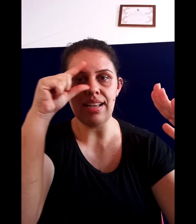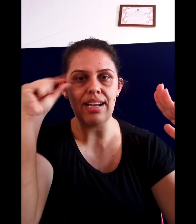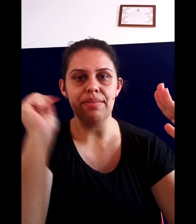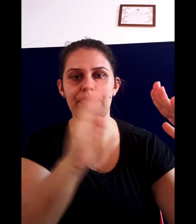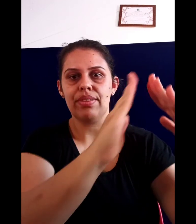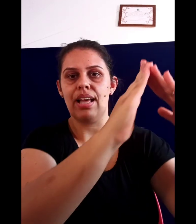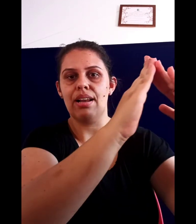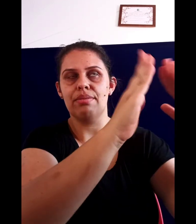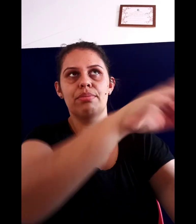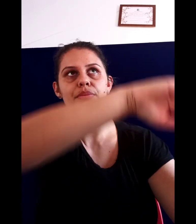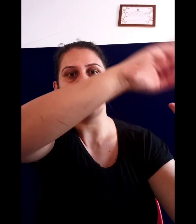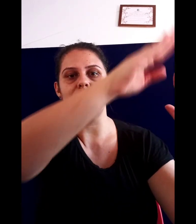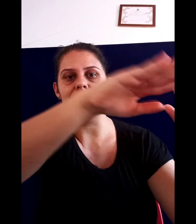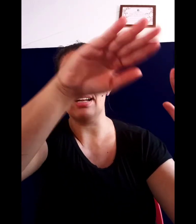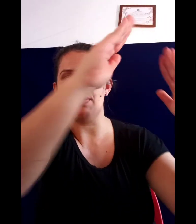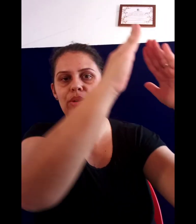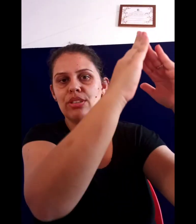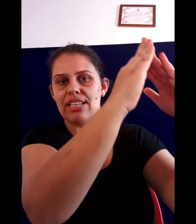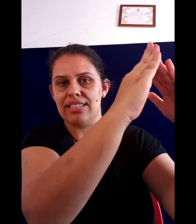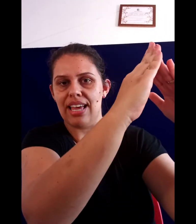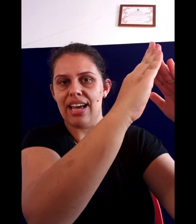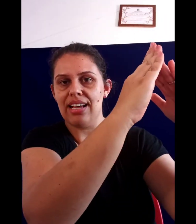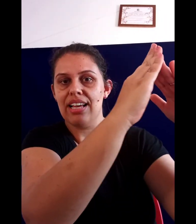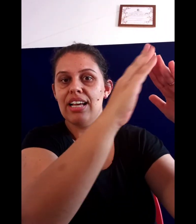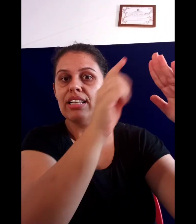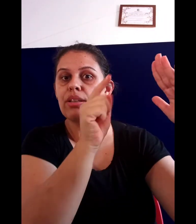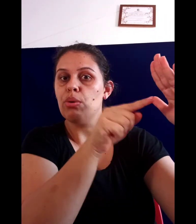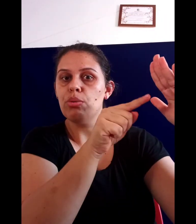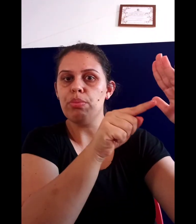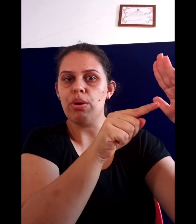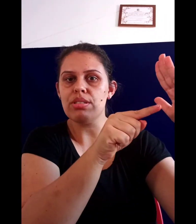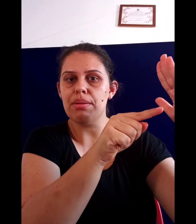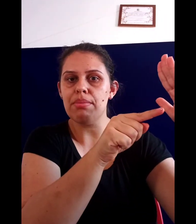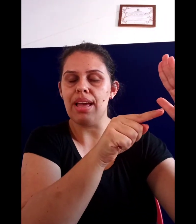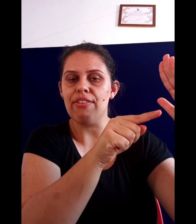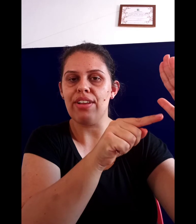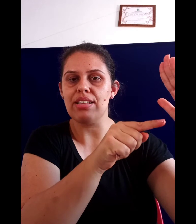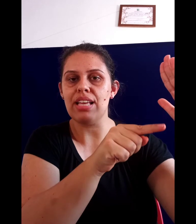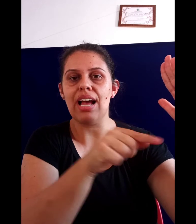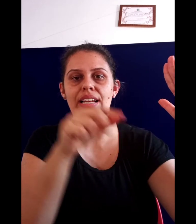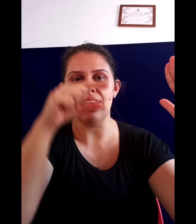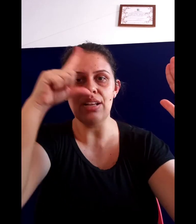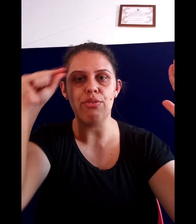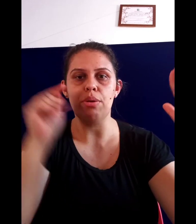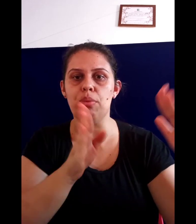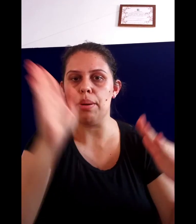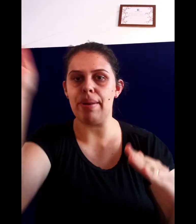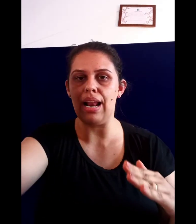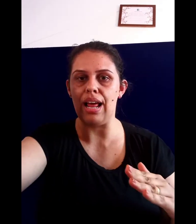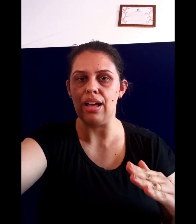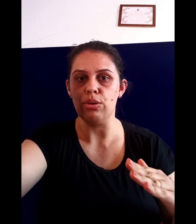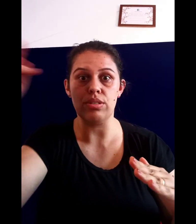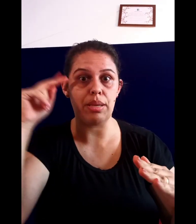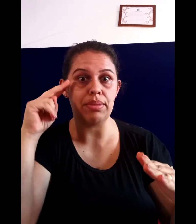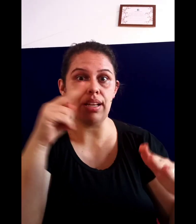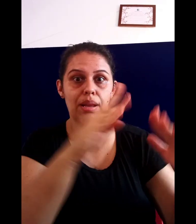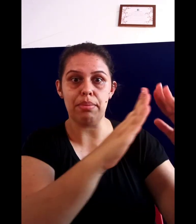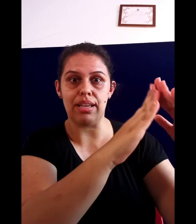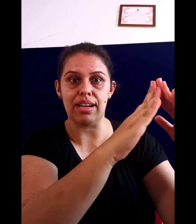Lília, ela mora lá no alto da serra. Então eu não posso falar assim, a Lília foi embora pra lá. Eu sempre tenho que lembrar que a